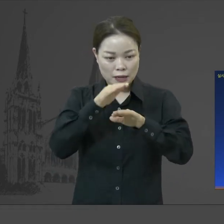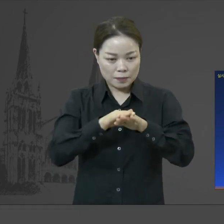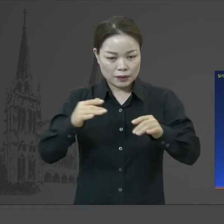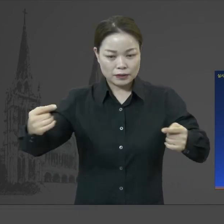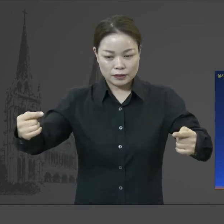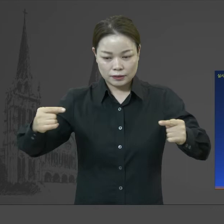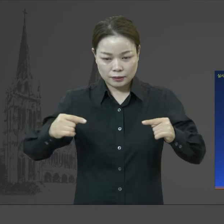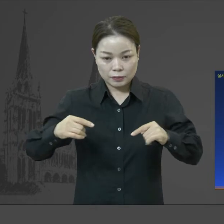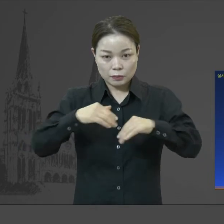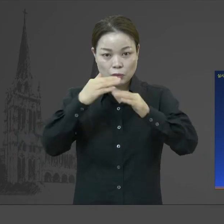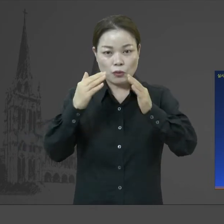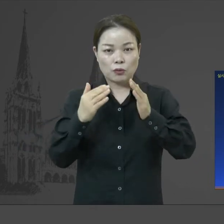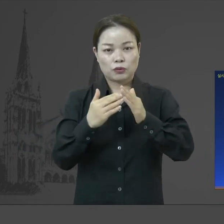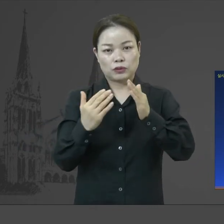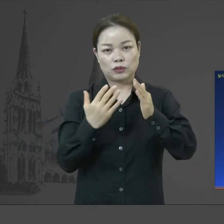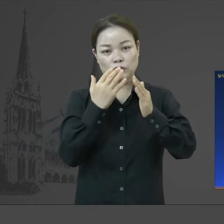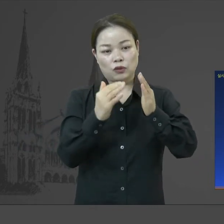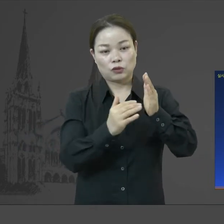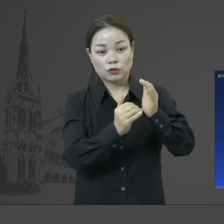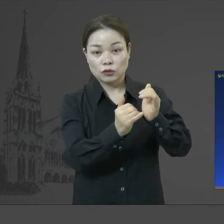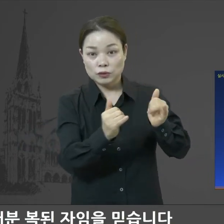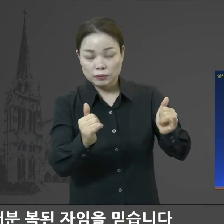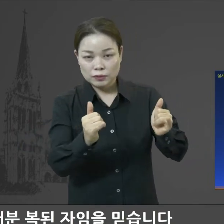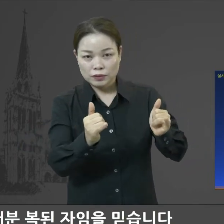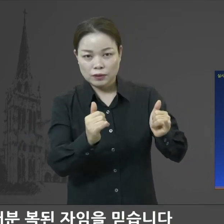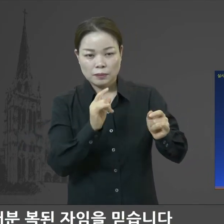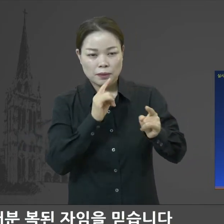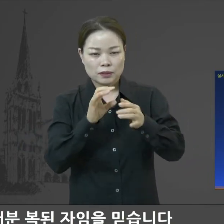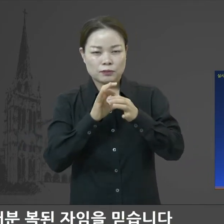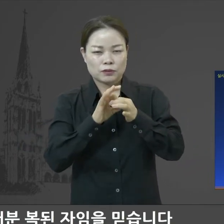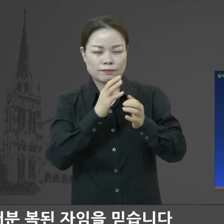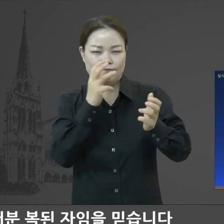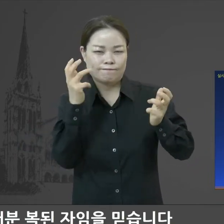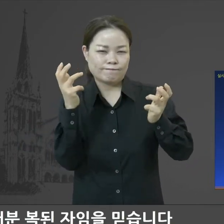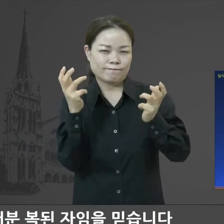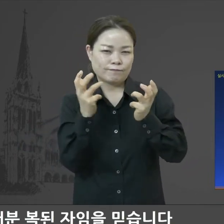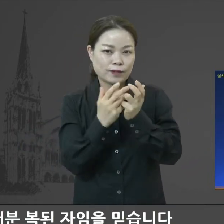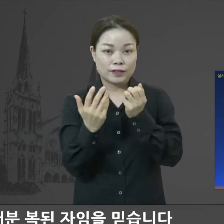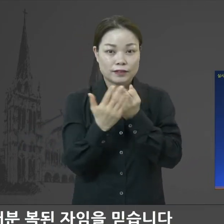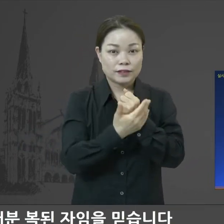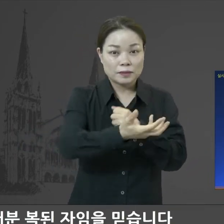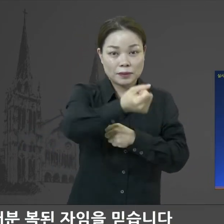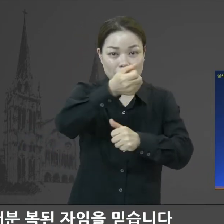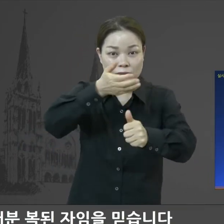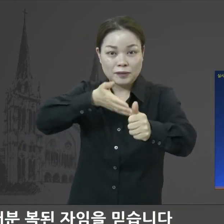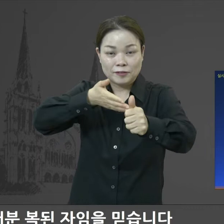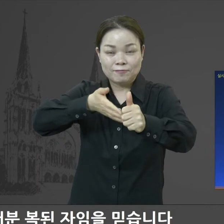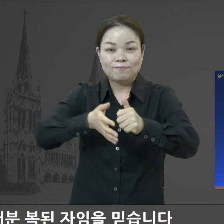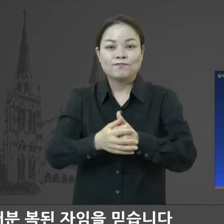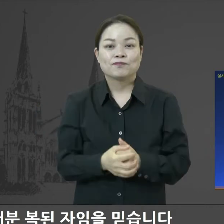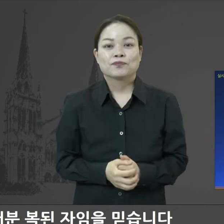모든 분들에게 오늘 말씀을 통해서 충만하신 주의 은혜가 임하기를 간절히 소망합니다.